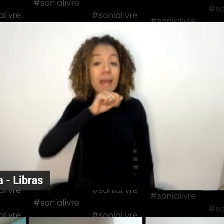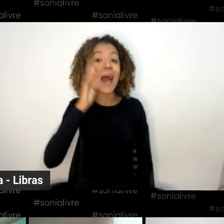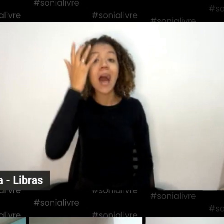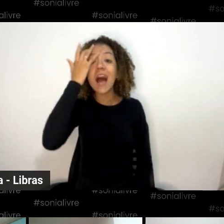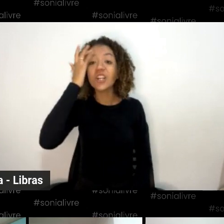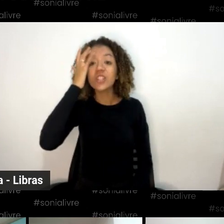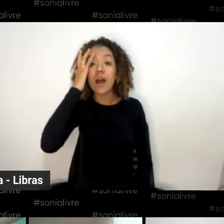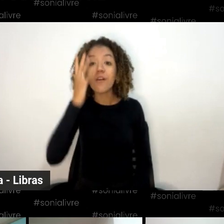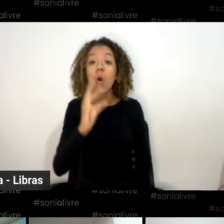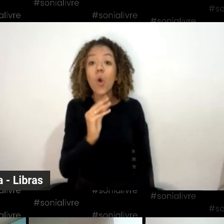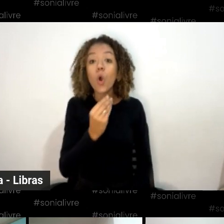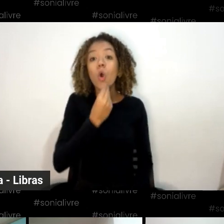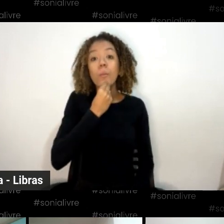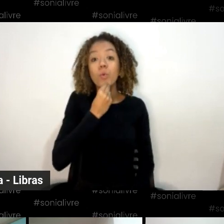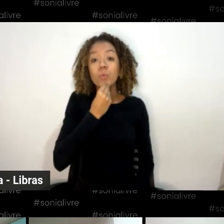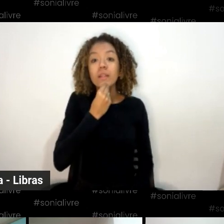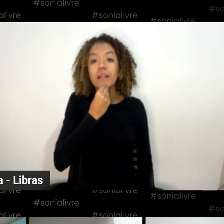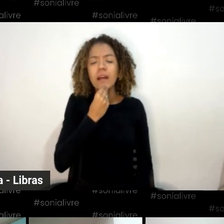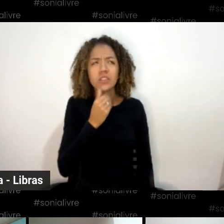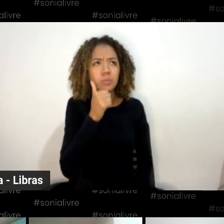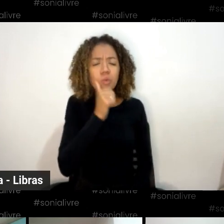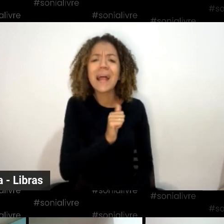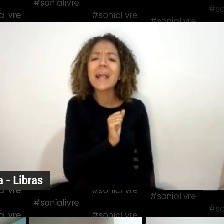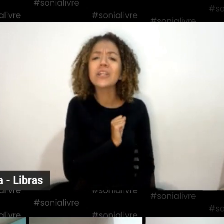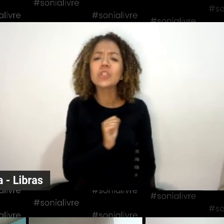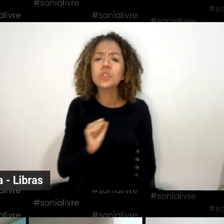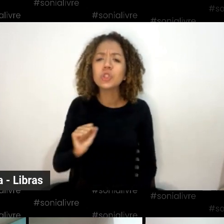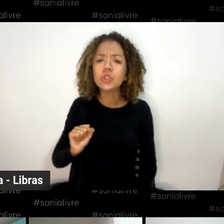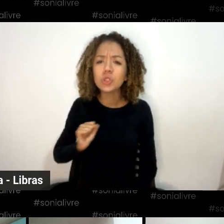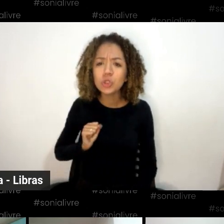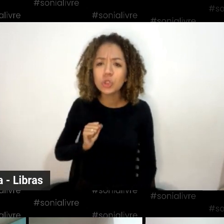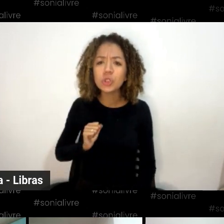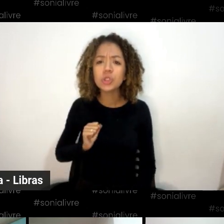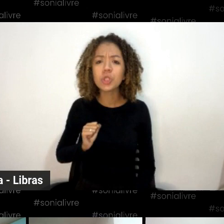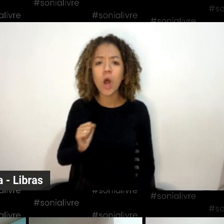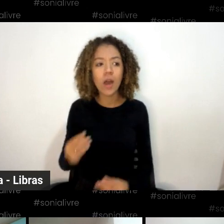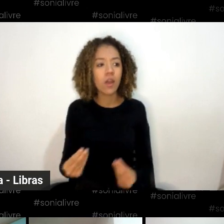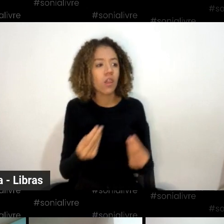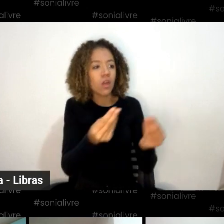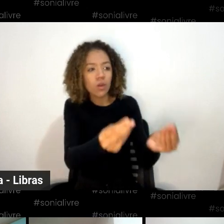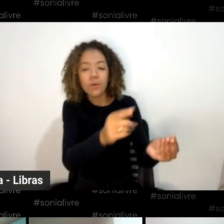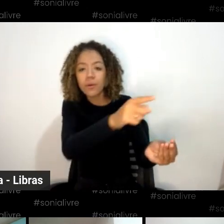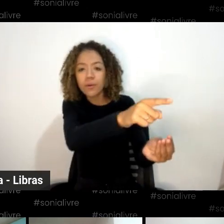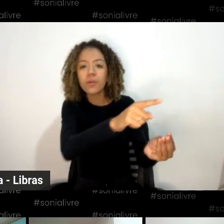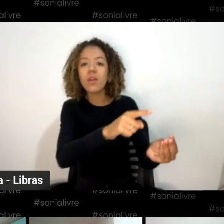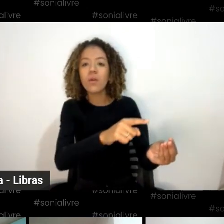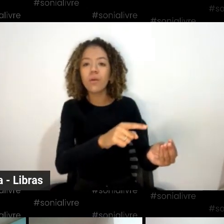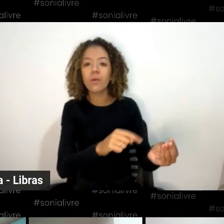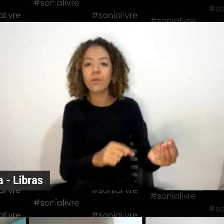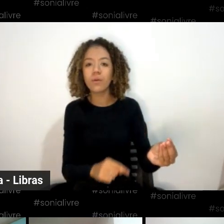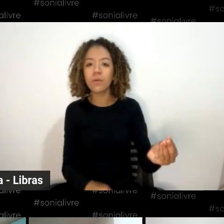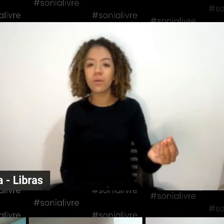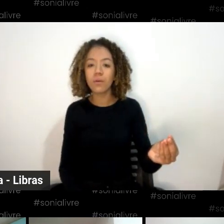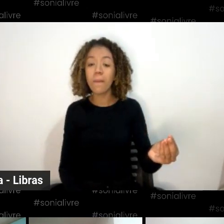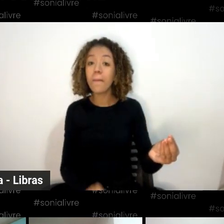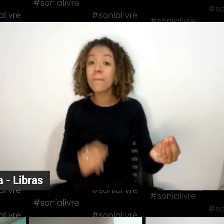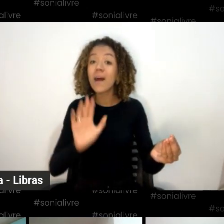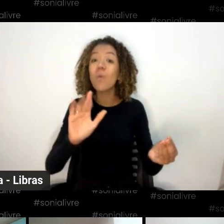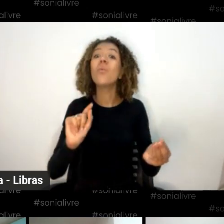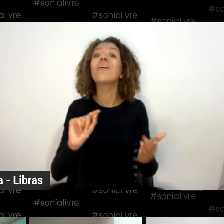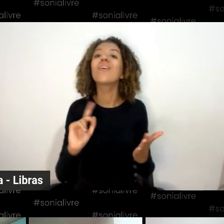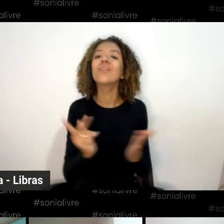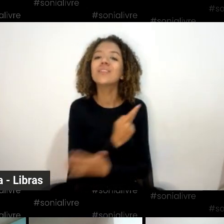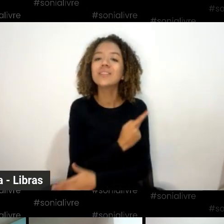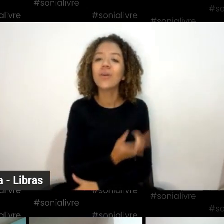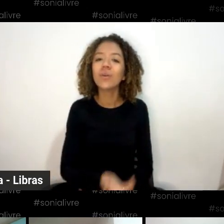para a sogra, né, desse senhor, né, dessa criatura aí. E aí, o que acontece?